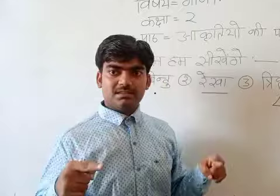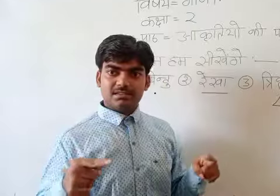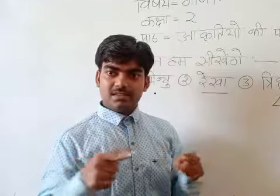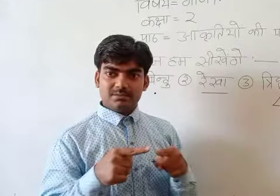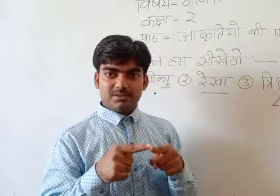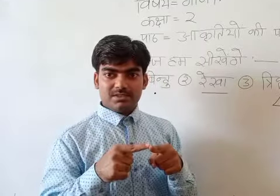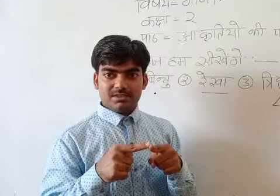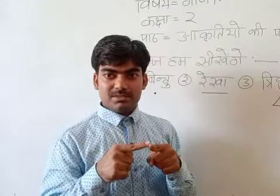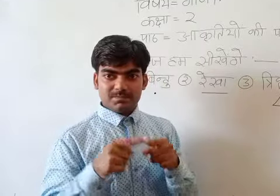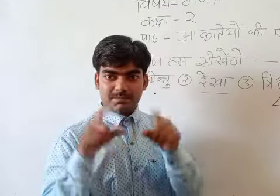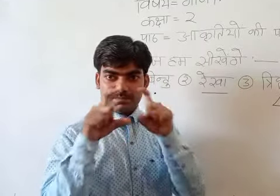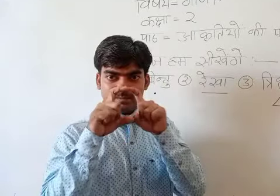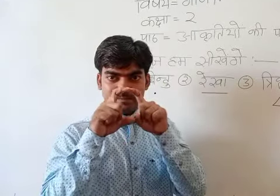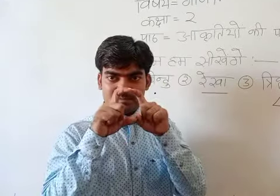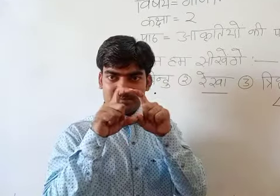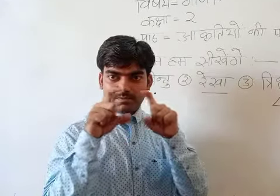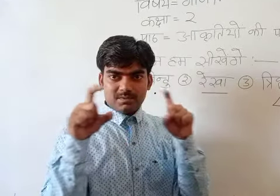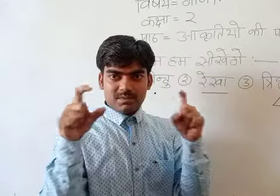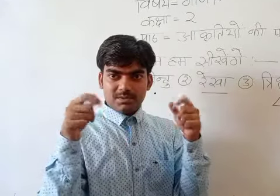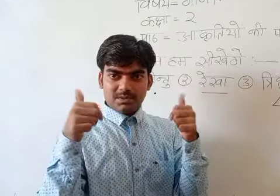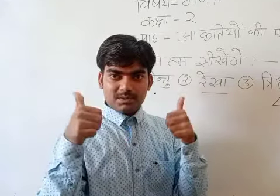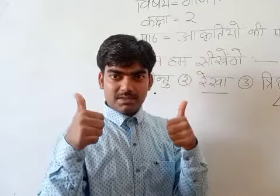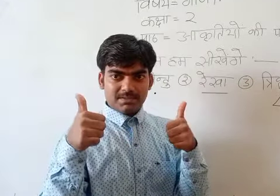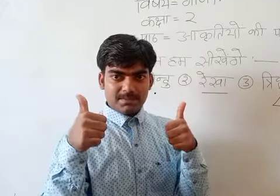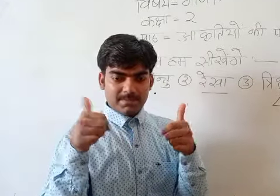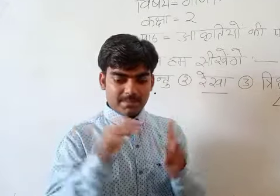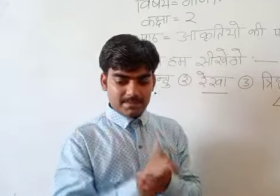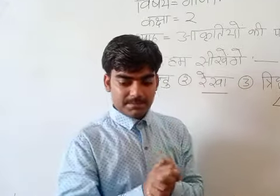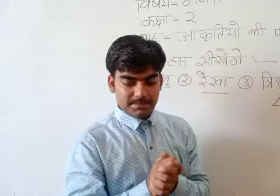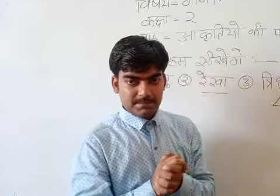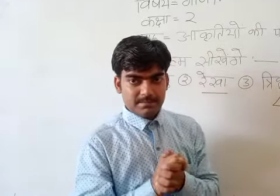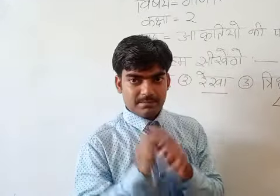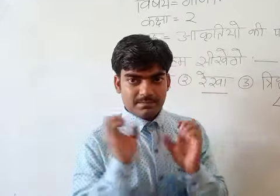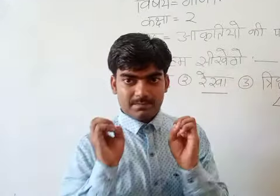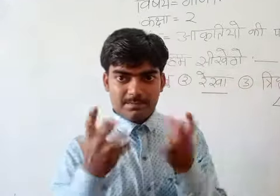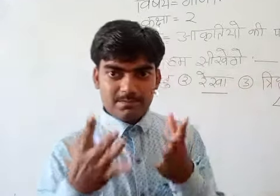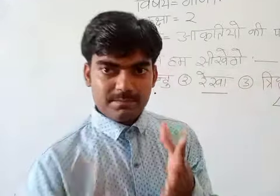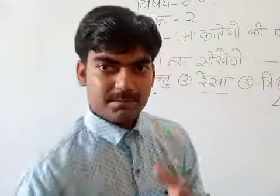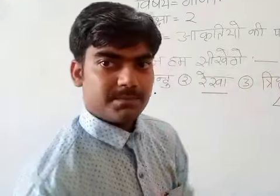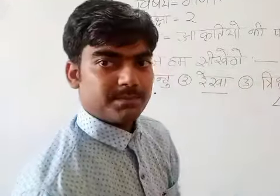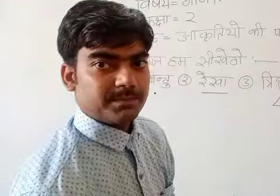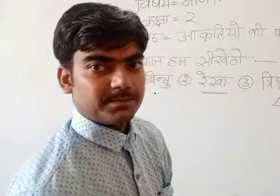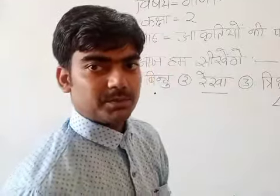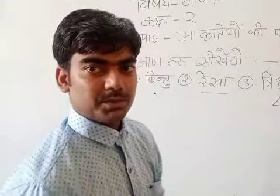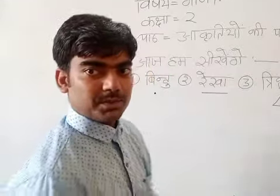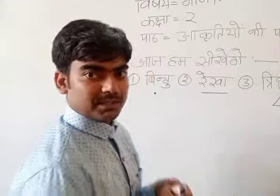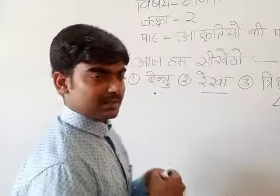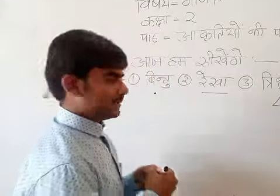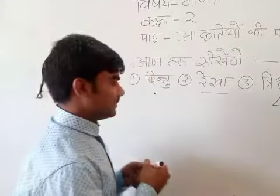आज आज हम सीखेंगे शुरू करते हैं